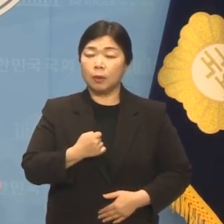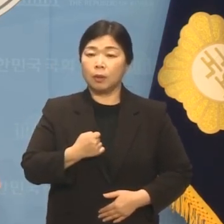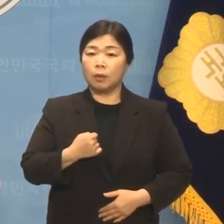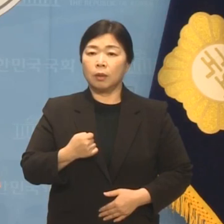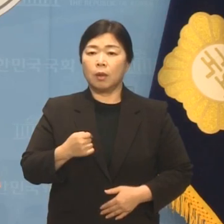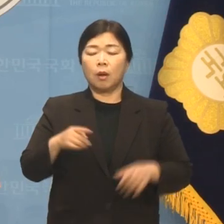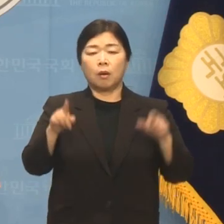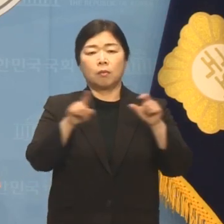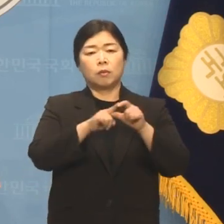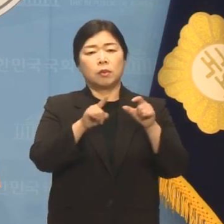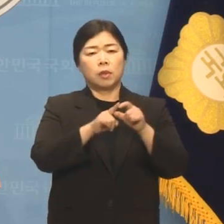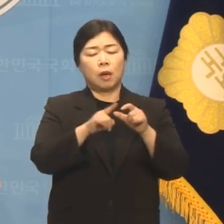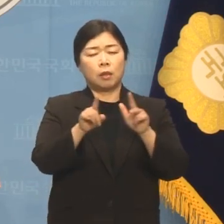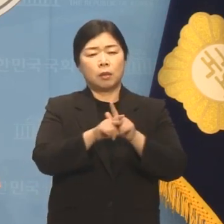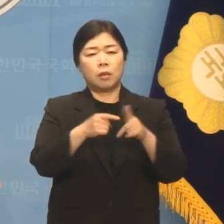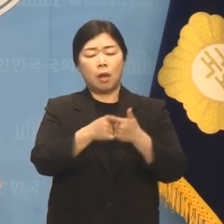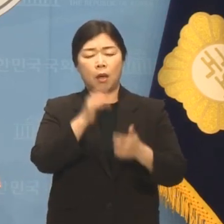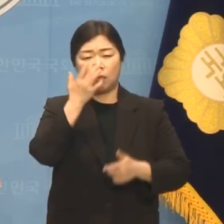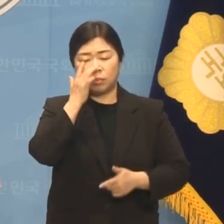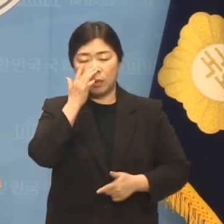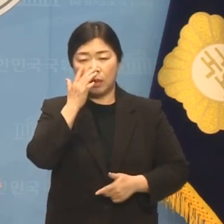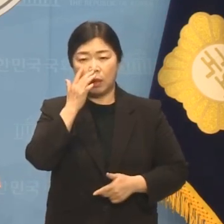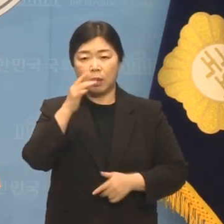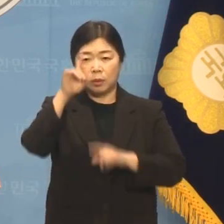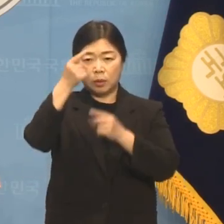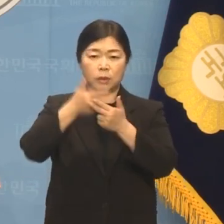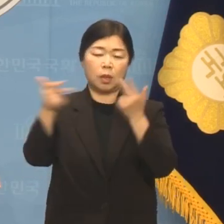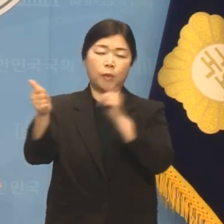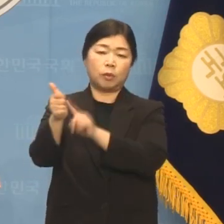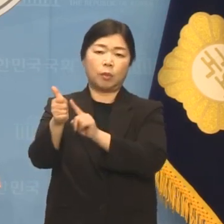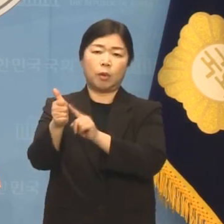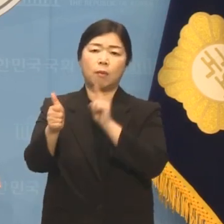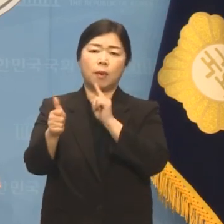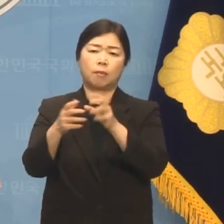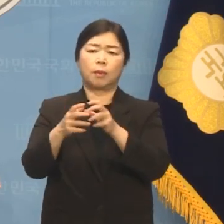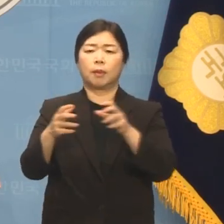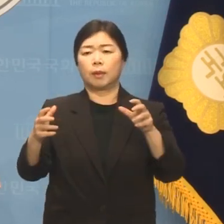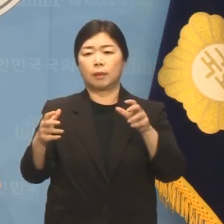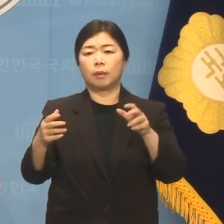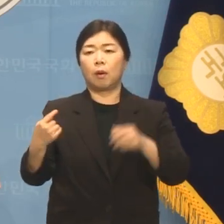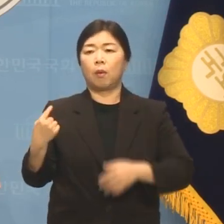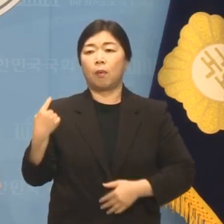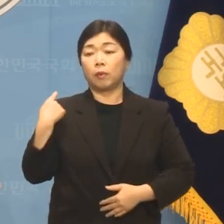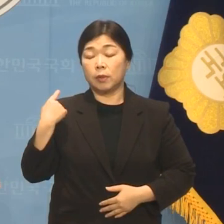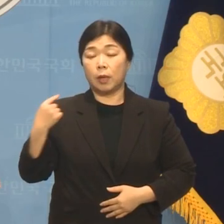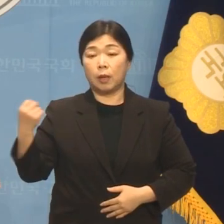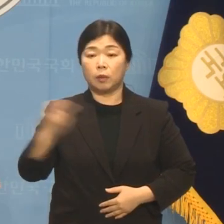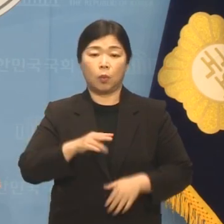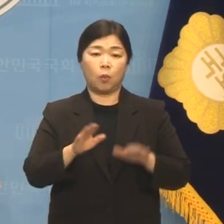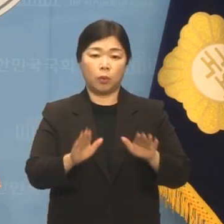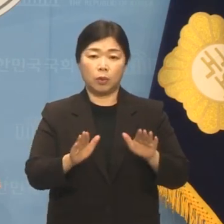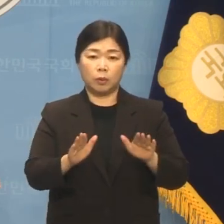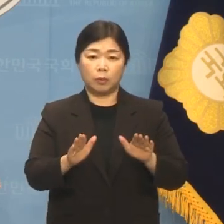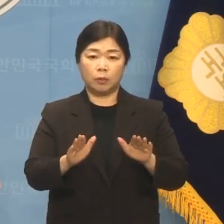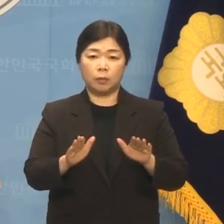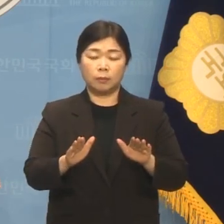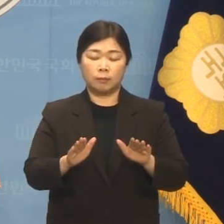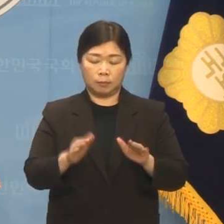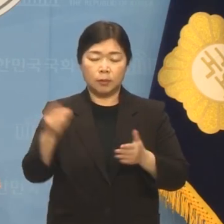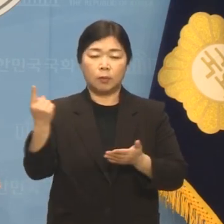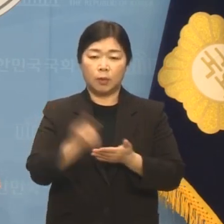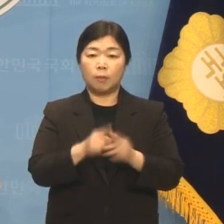문해력이 부족한 이재명 대표의 연이은 발언으로 어제에 이어 오늘도 마이크 앞에 다시